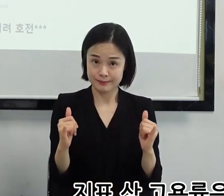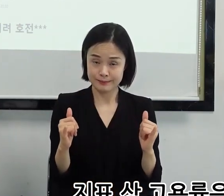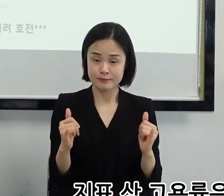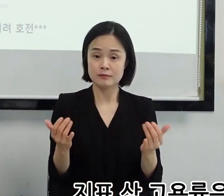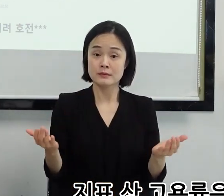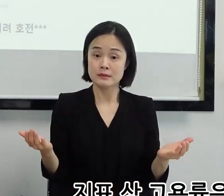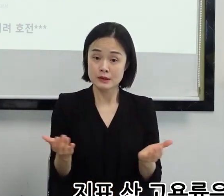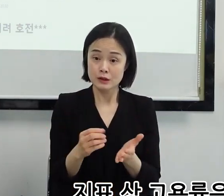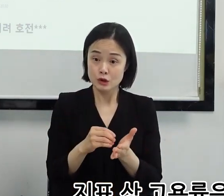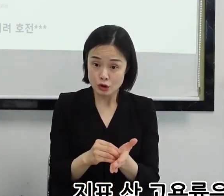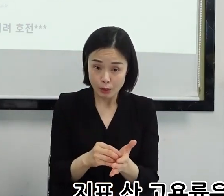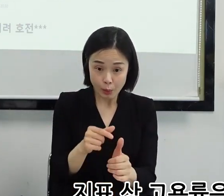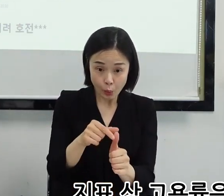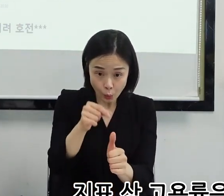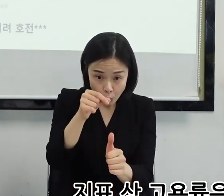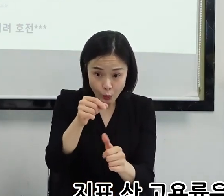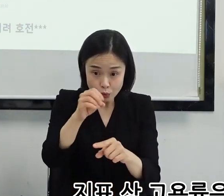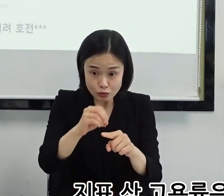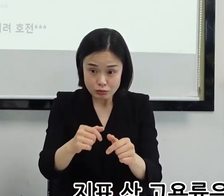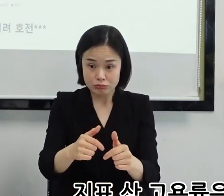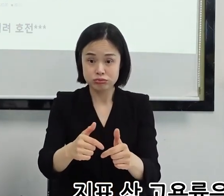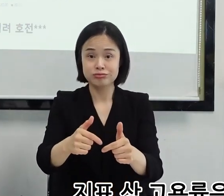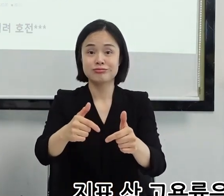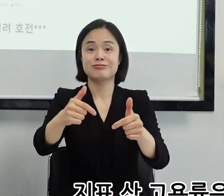사람들이 늘어나는 것은 맞습니다.